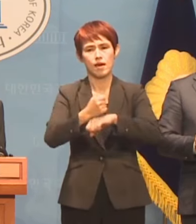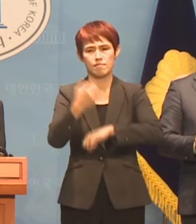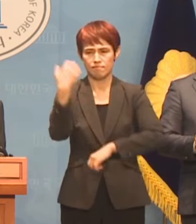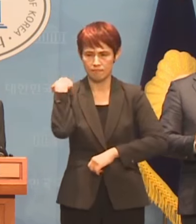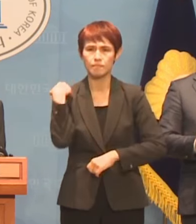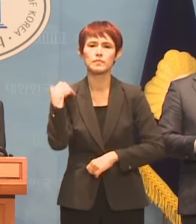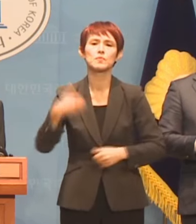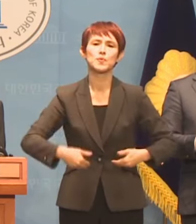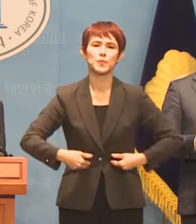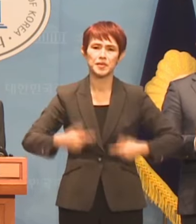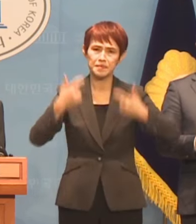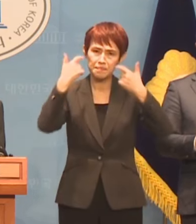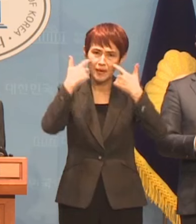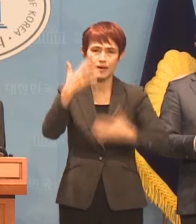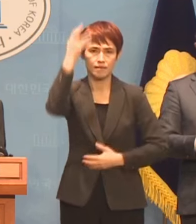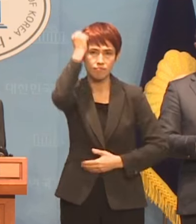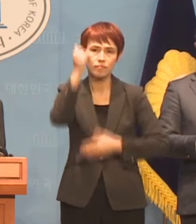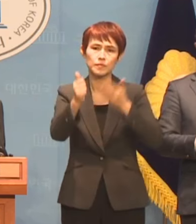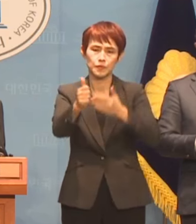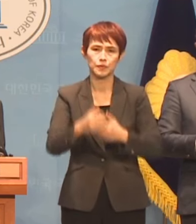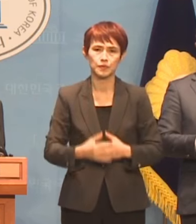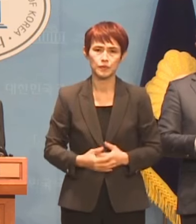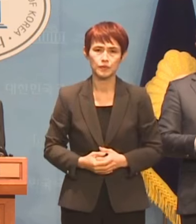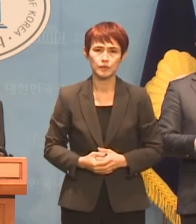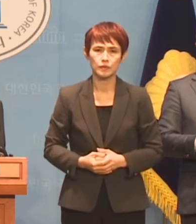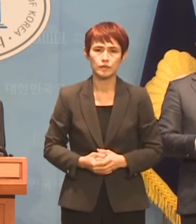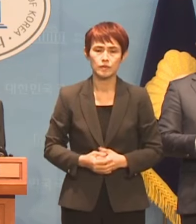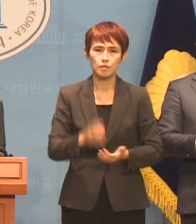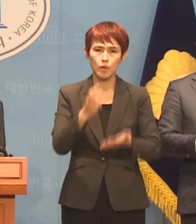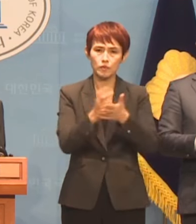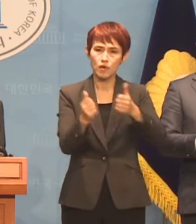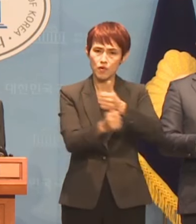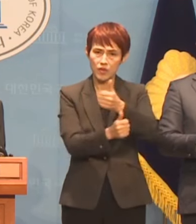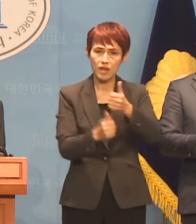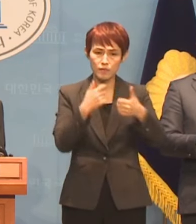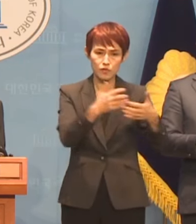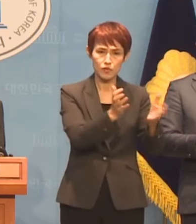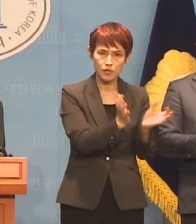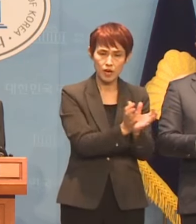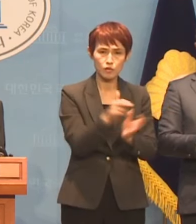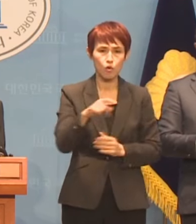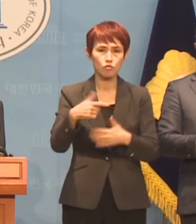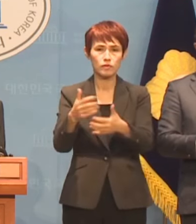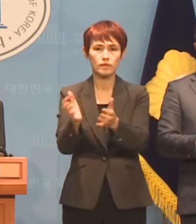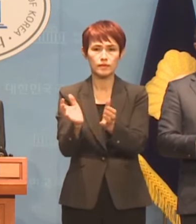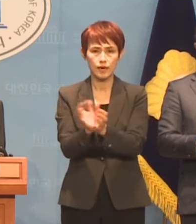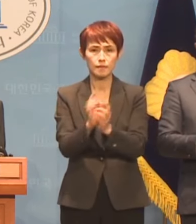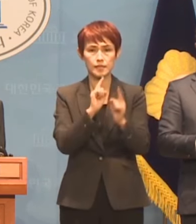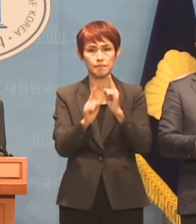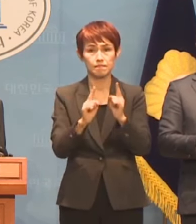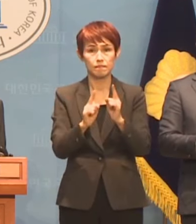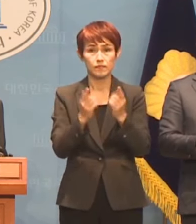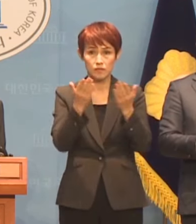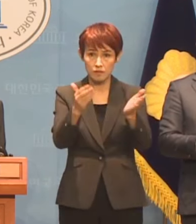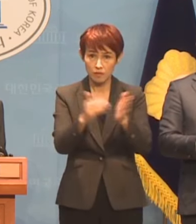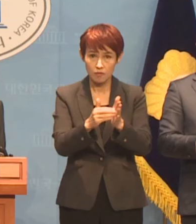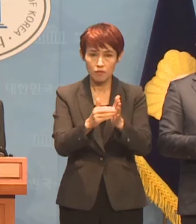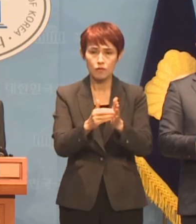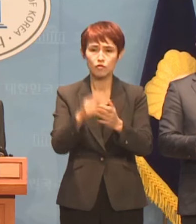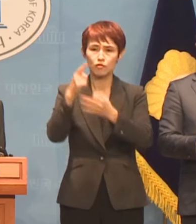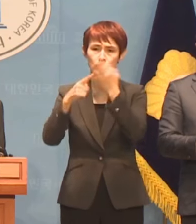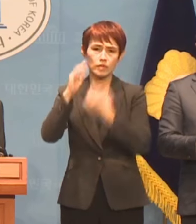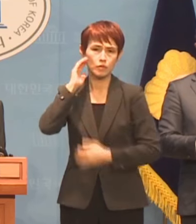져야 함을 명심해야 한다. 국회법제사법위원회 더불어민주당 조국혁신당 위원들은